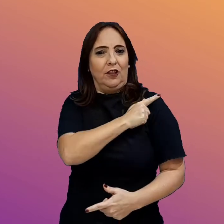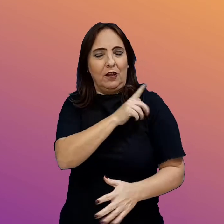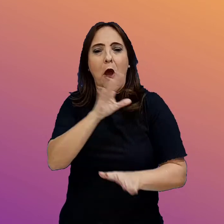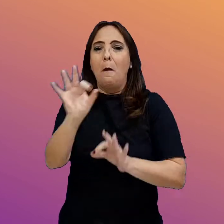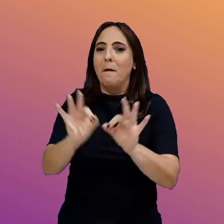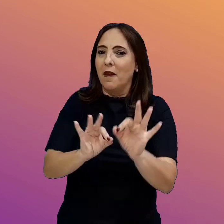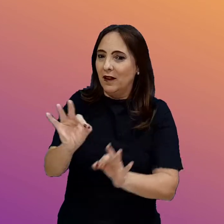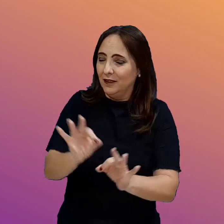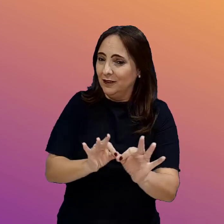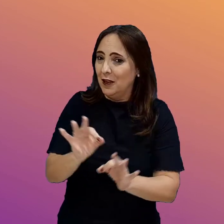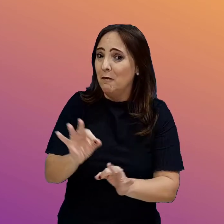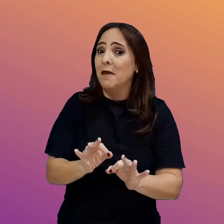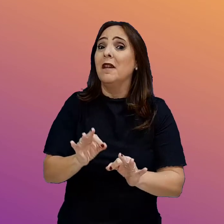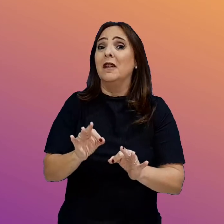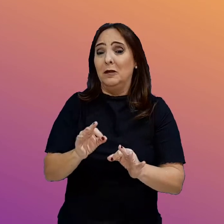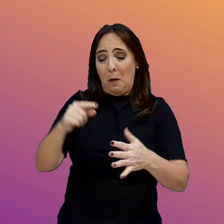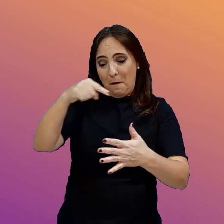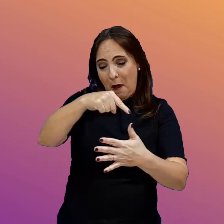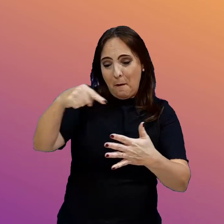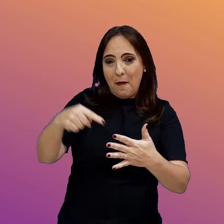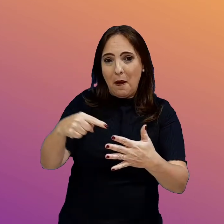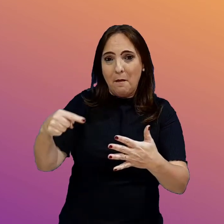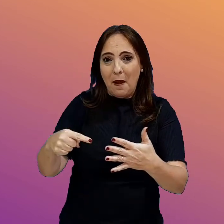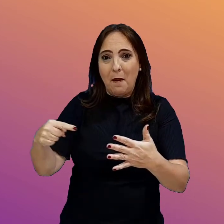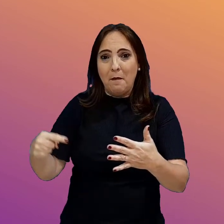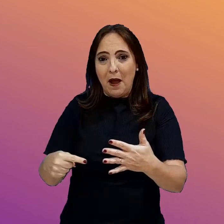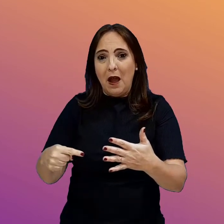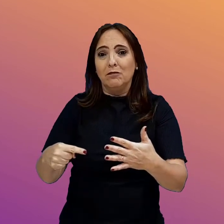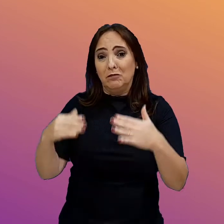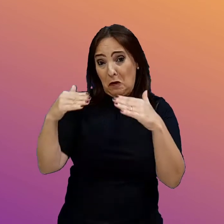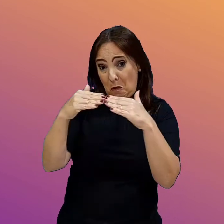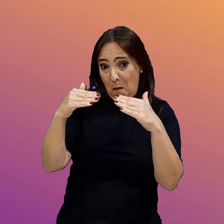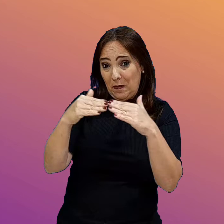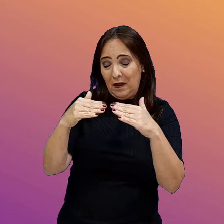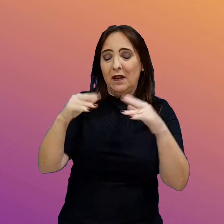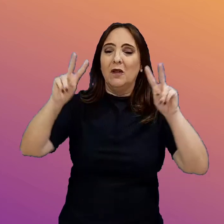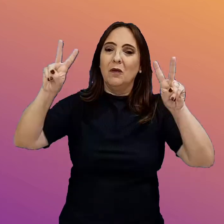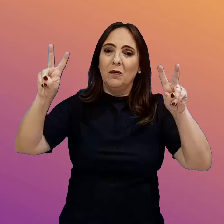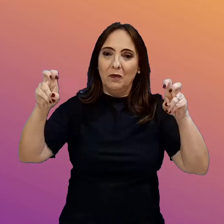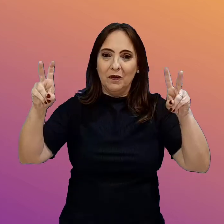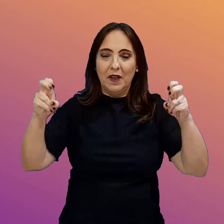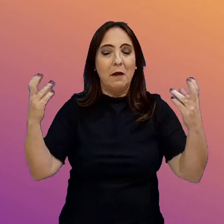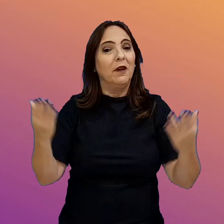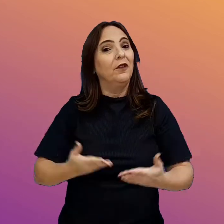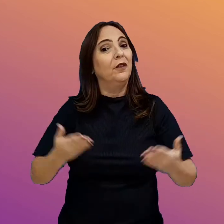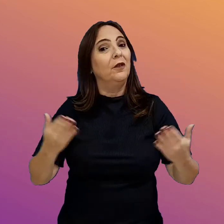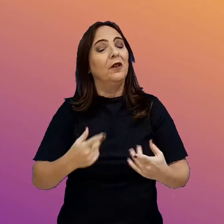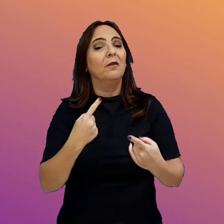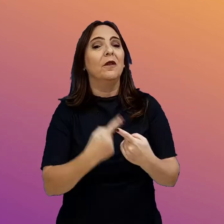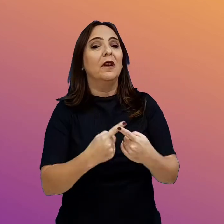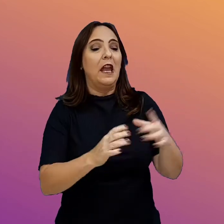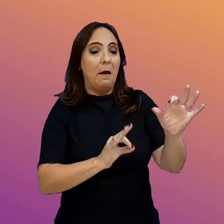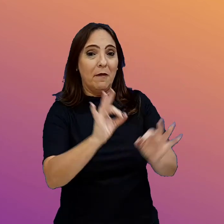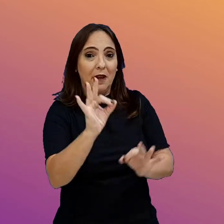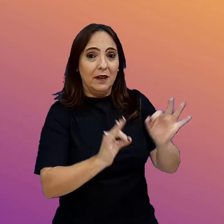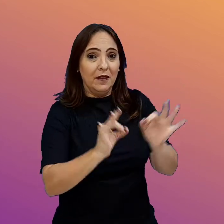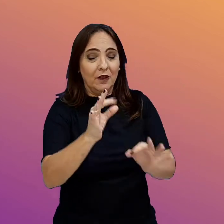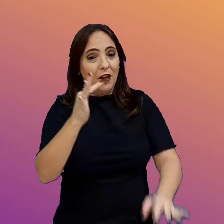planejamento. E é muito legal porque tem tudo a ver com o nosso tema de hoje, né, Camila? Planejando o futuro com